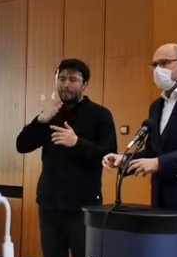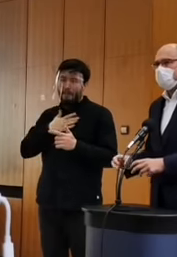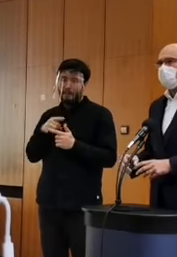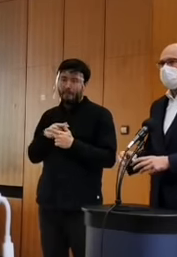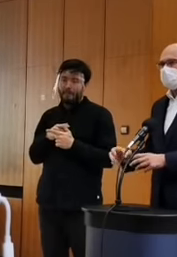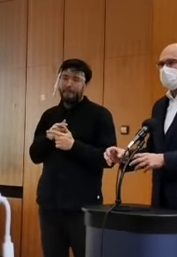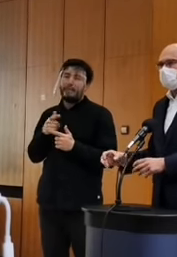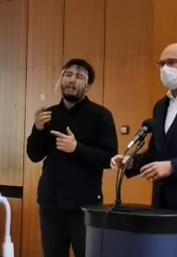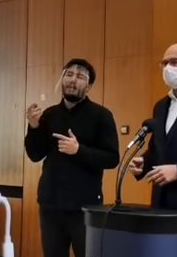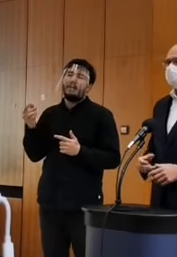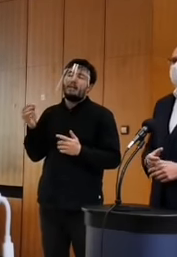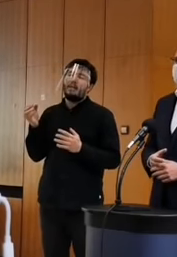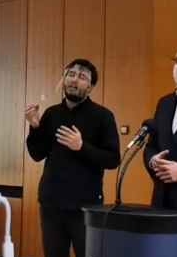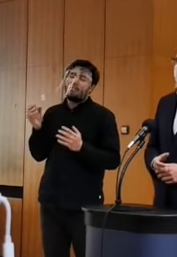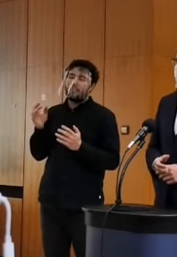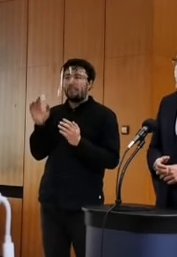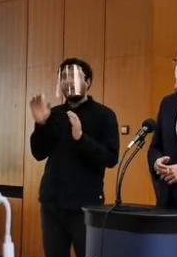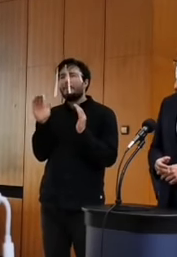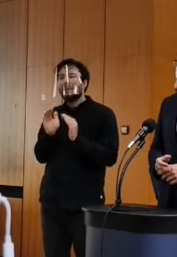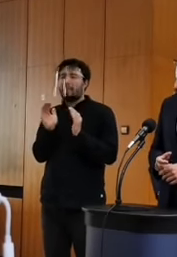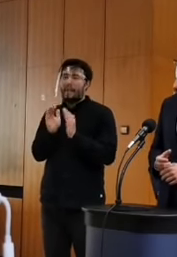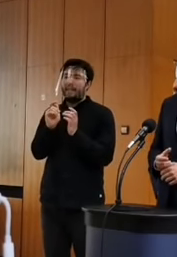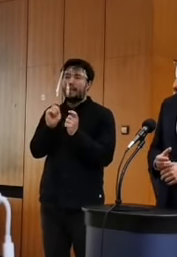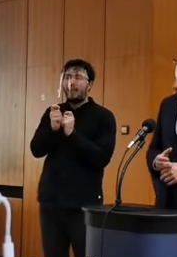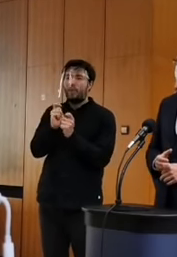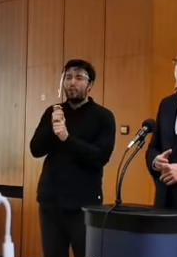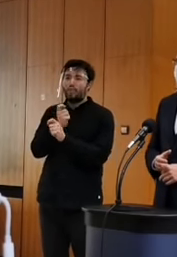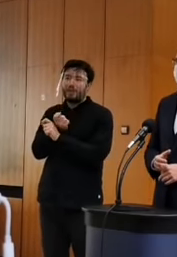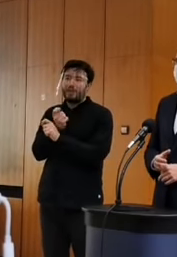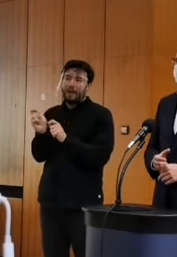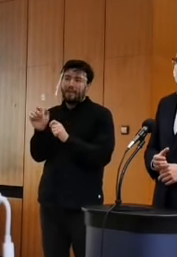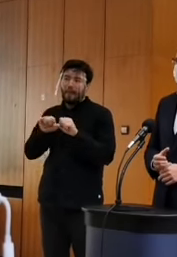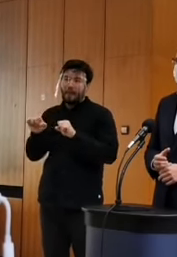minimálne by taká rekonštrukcia vlády mala vyzerať.